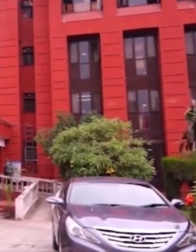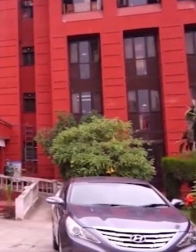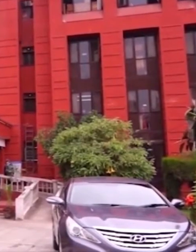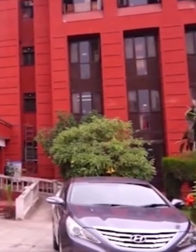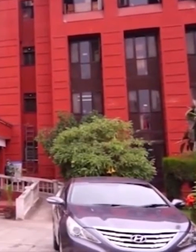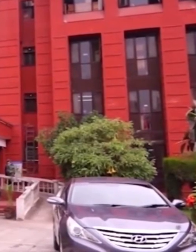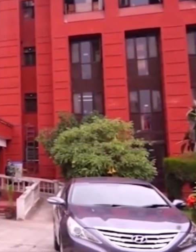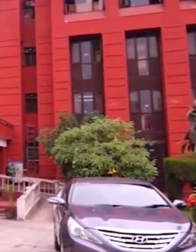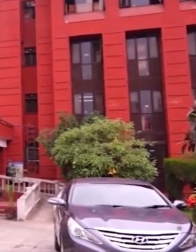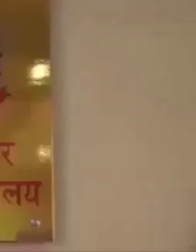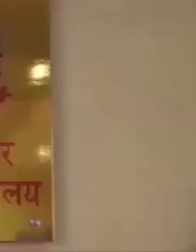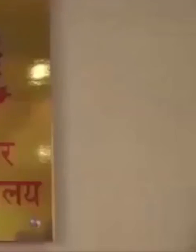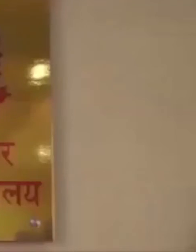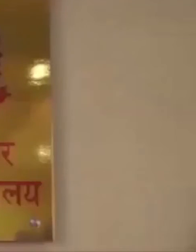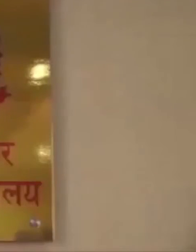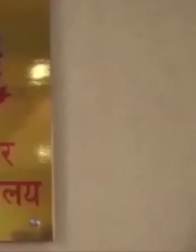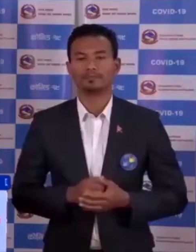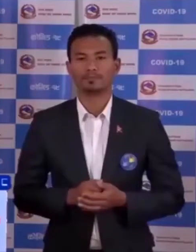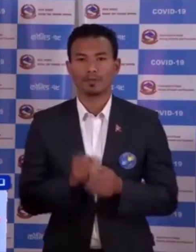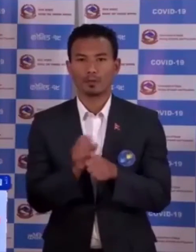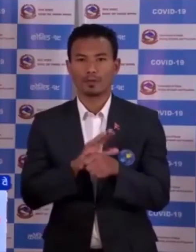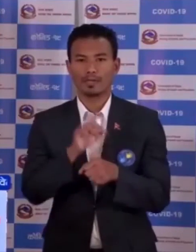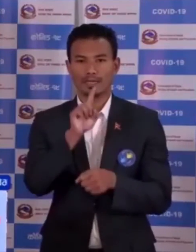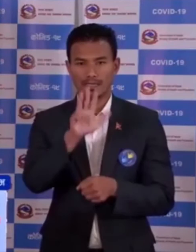त देश भर क्वारंटाइन में रहलक संख्या